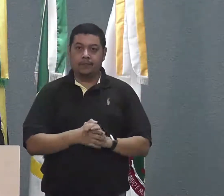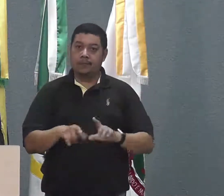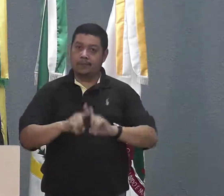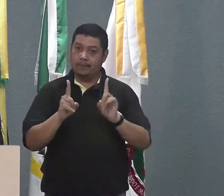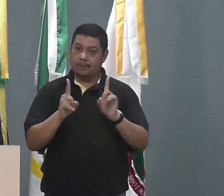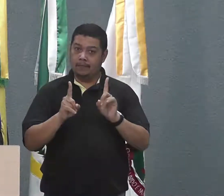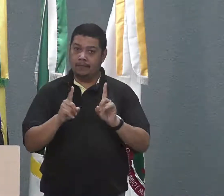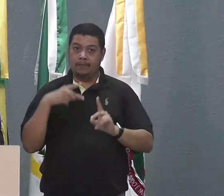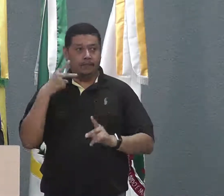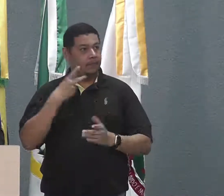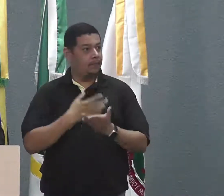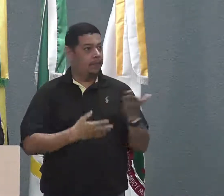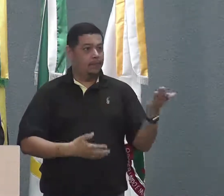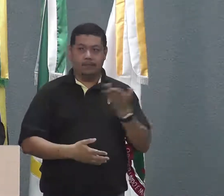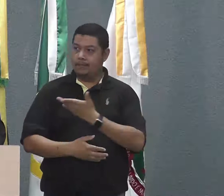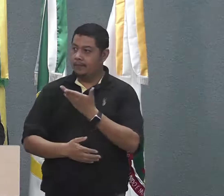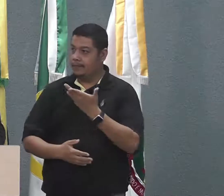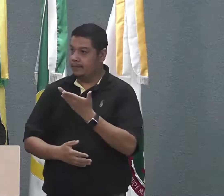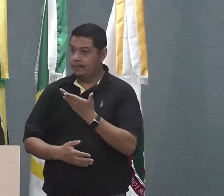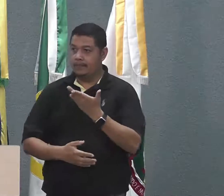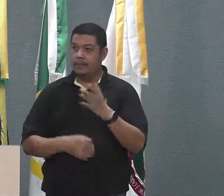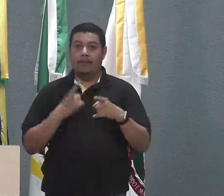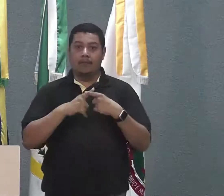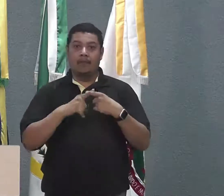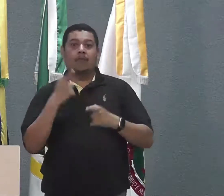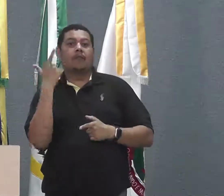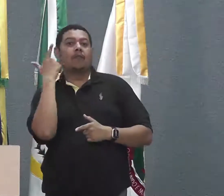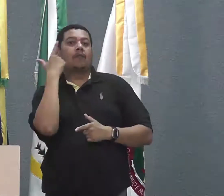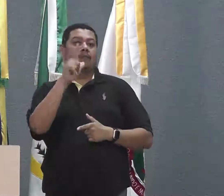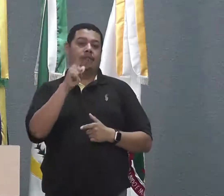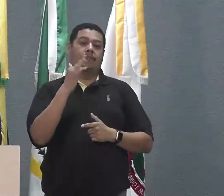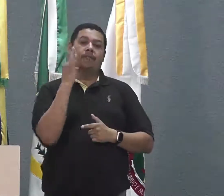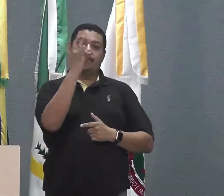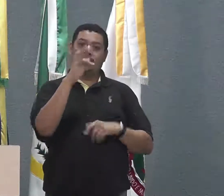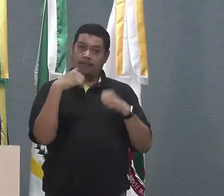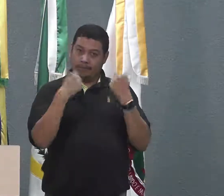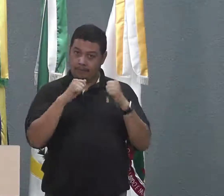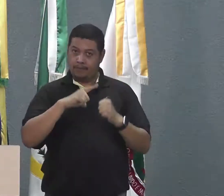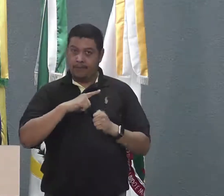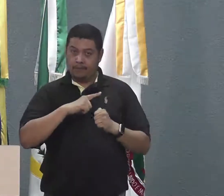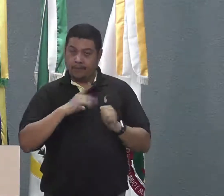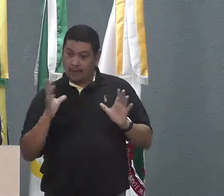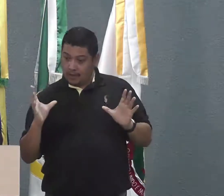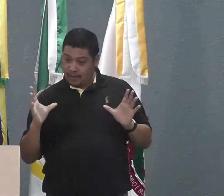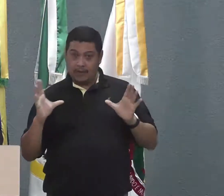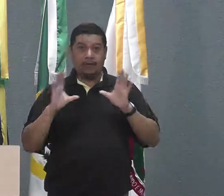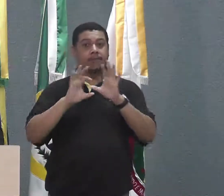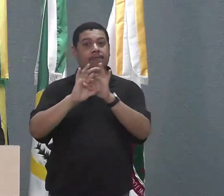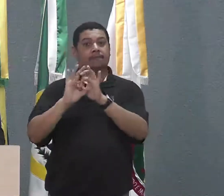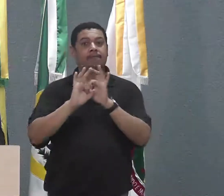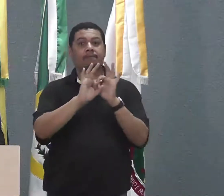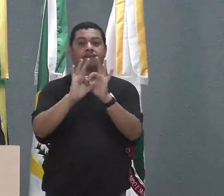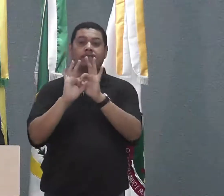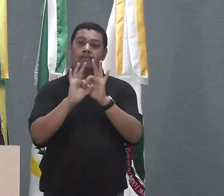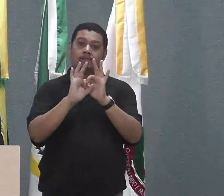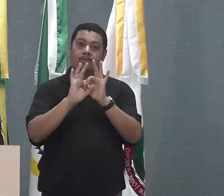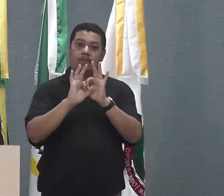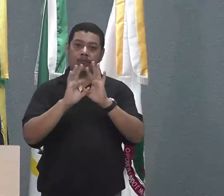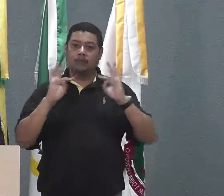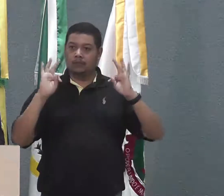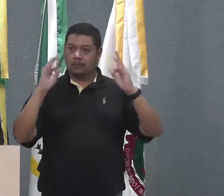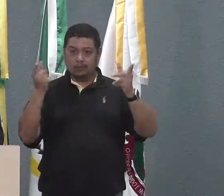senhores vereadores, para termos êxito nessa causa, precisamos munir de força, força